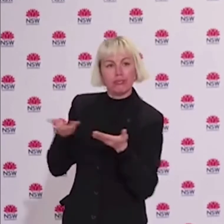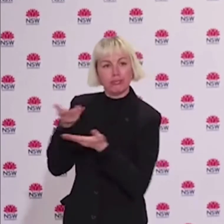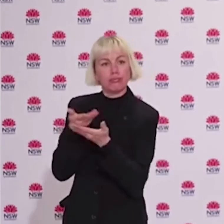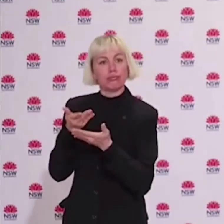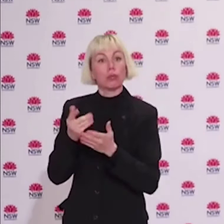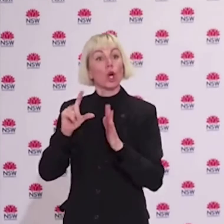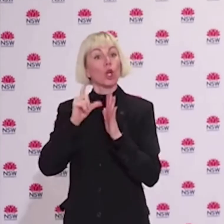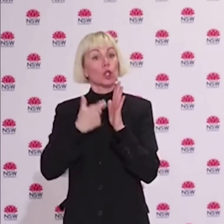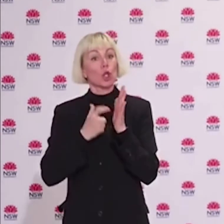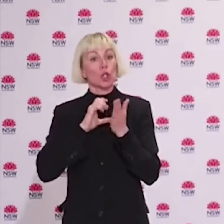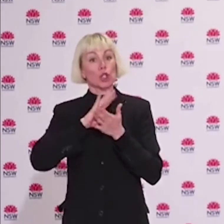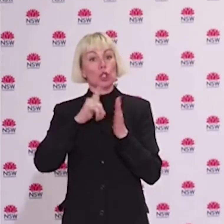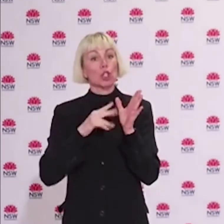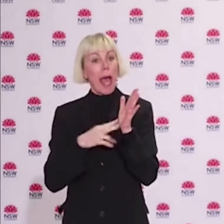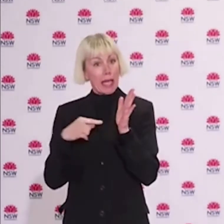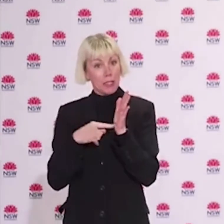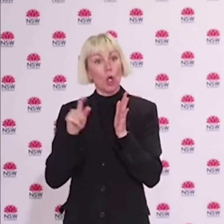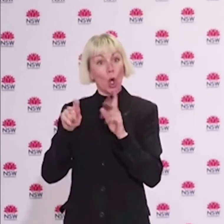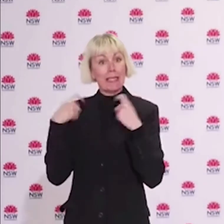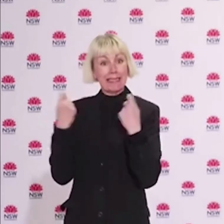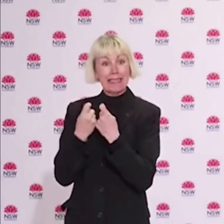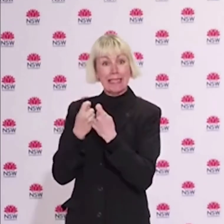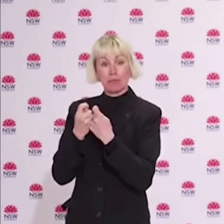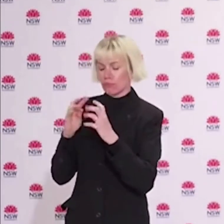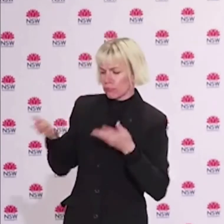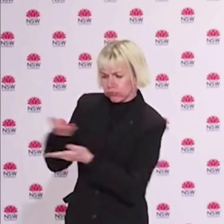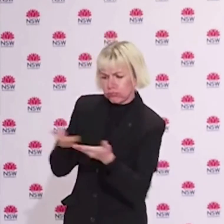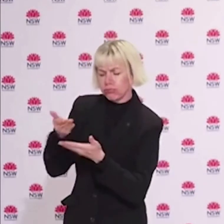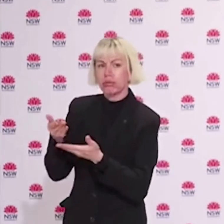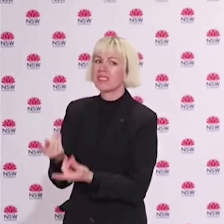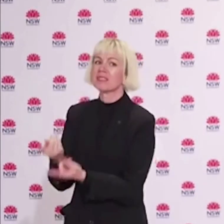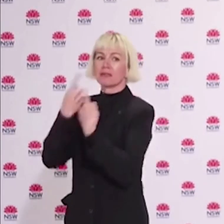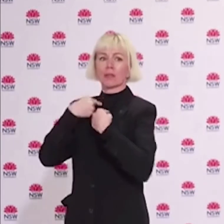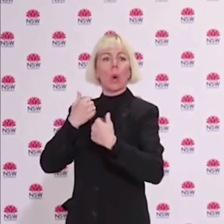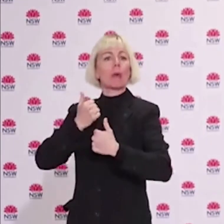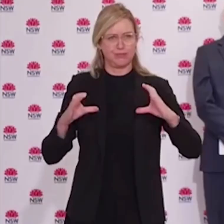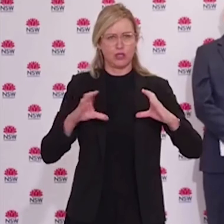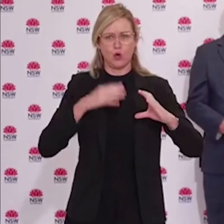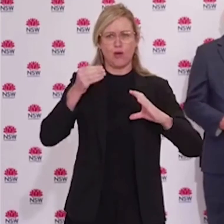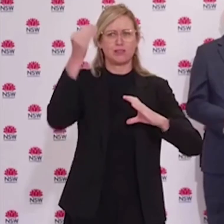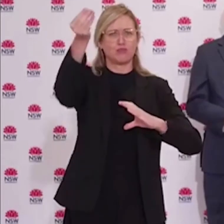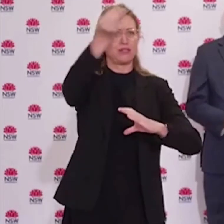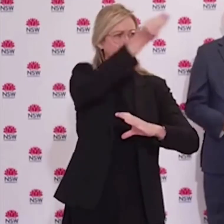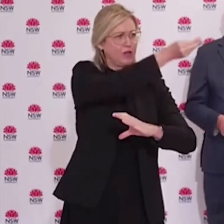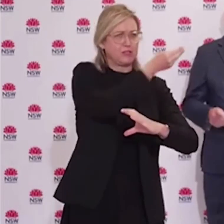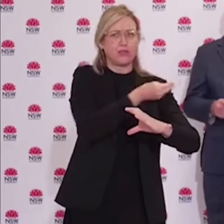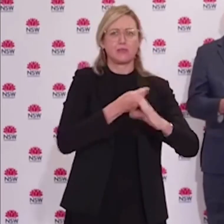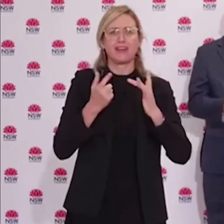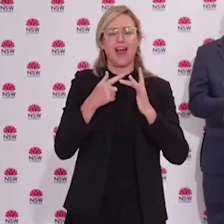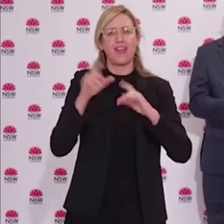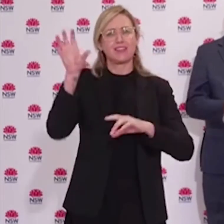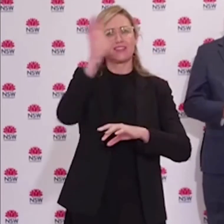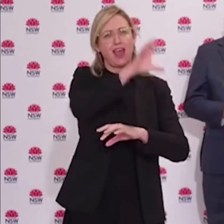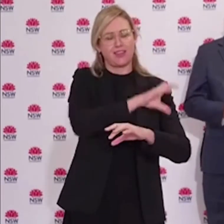एकजनाको मृत्यु भएको छ भने 136 जना नयाँ संक्रमित थपिएका छन्। यो संख्या अहिलेसम्मकै धेरै भएको बताइएको छ।